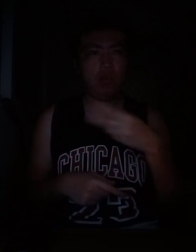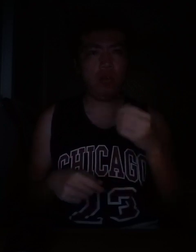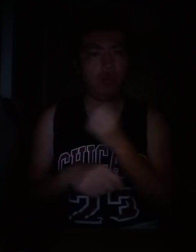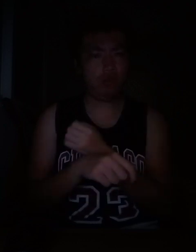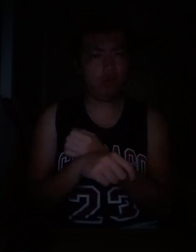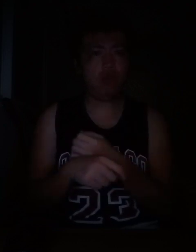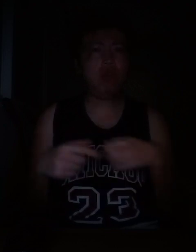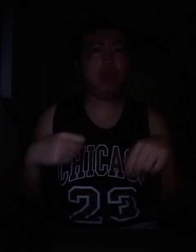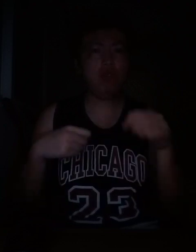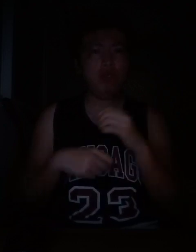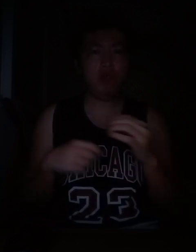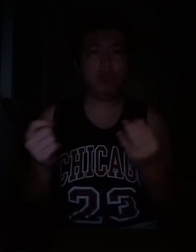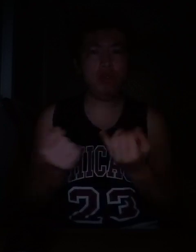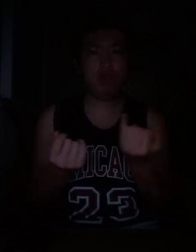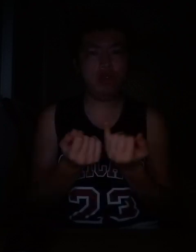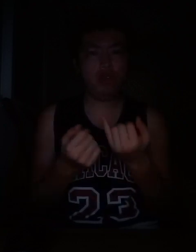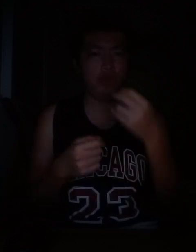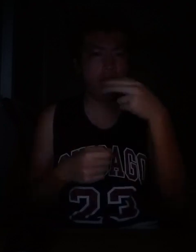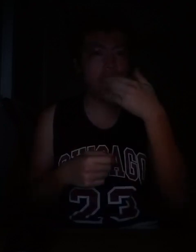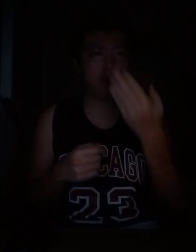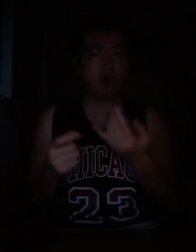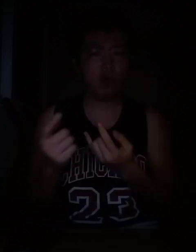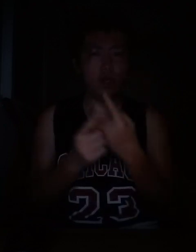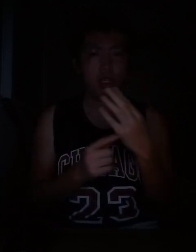나라의 독립을 바라며 외친 말과 생애가 새겨졌습니다.